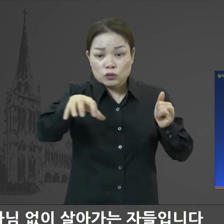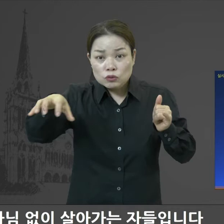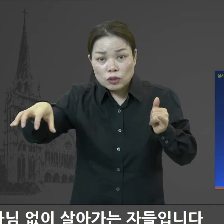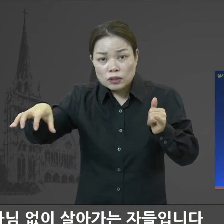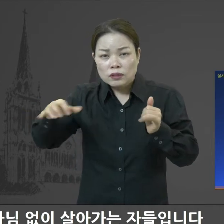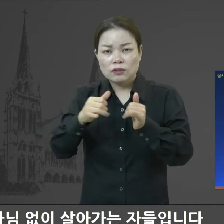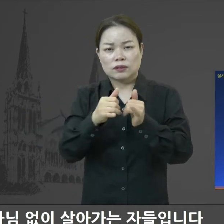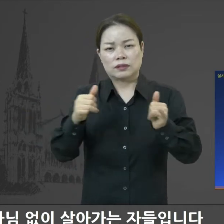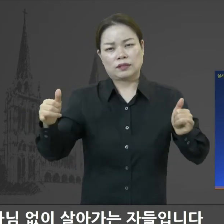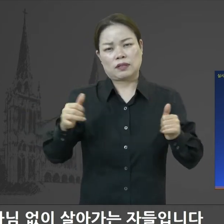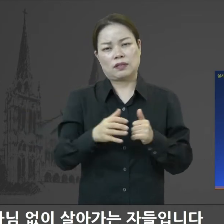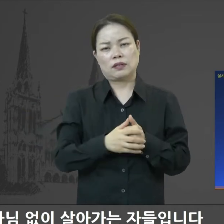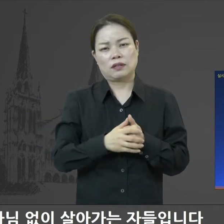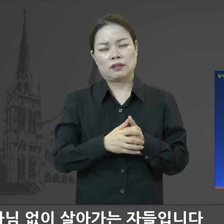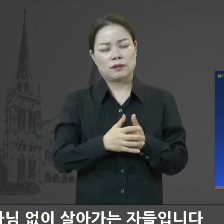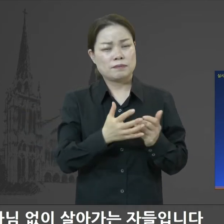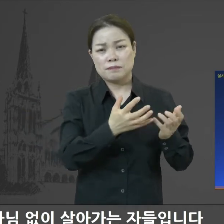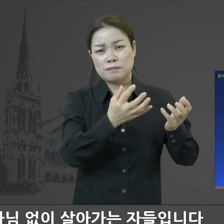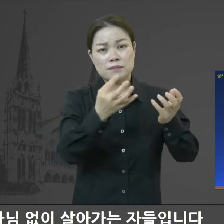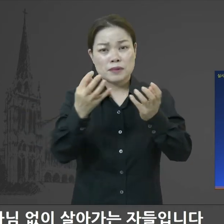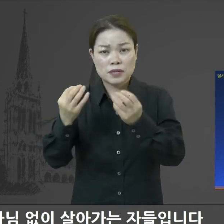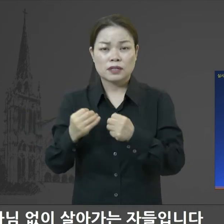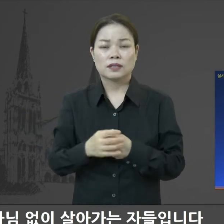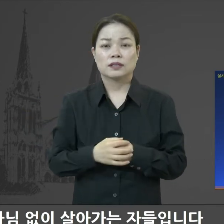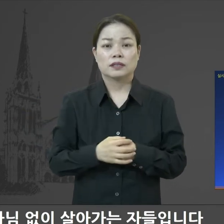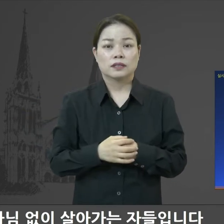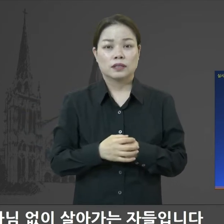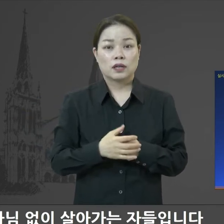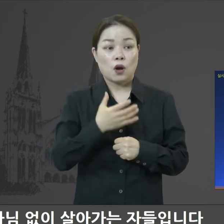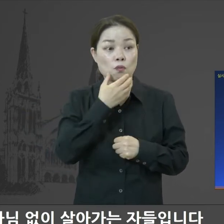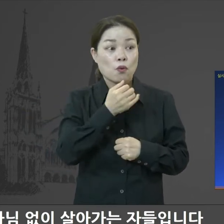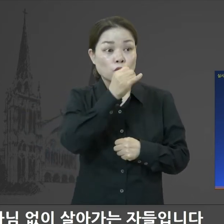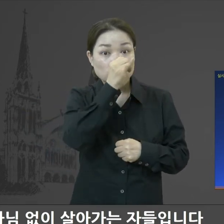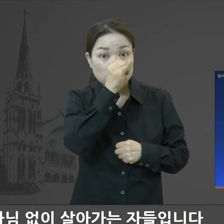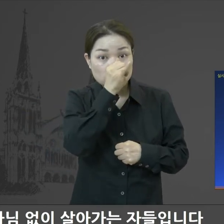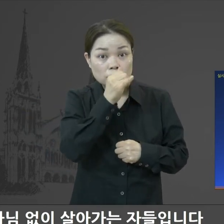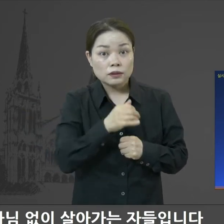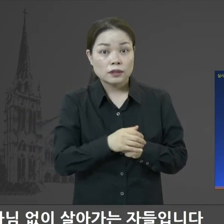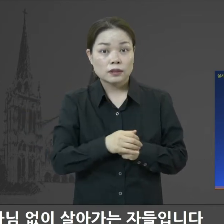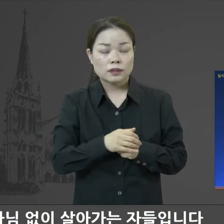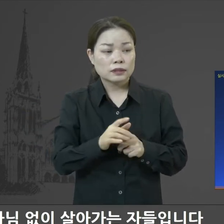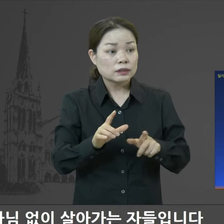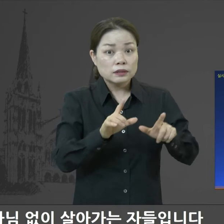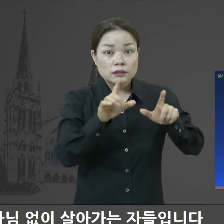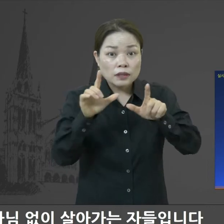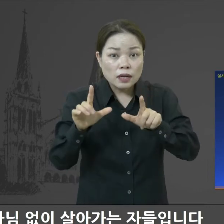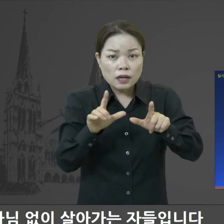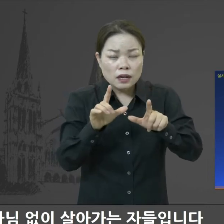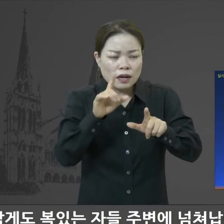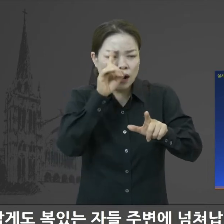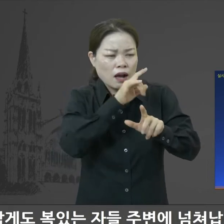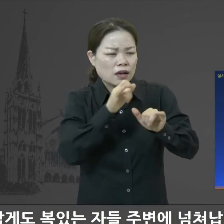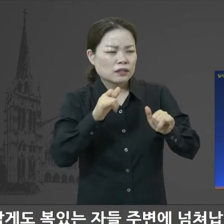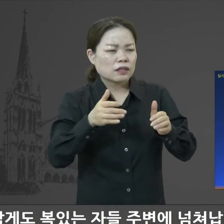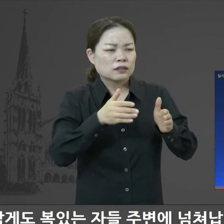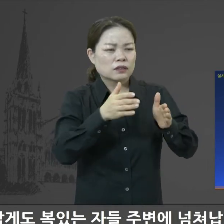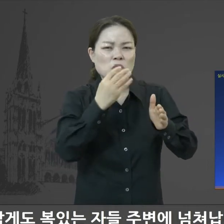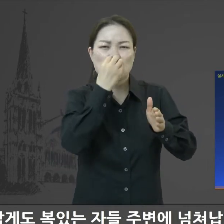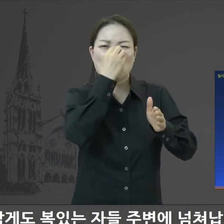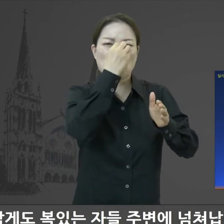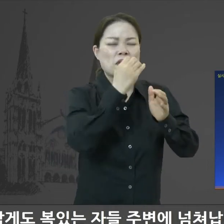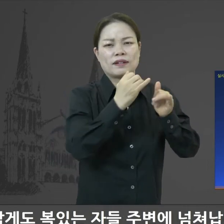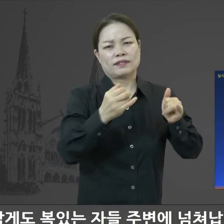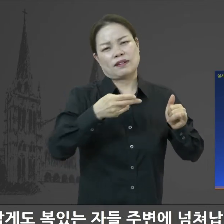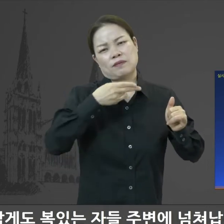이런 자들이 넘쳐납니다. 여러분, 복이 있다고 해서 그 삶에 악인과 죄인과 오만한 자가 없는